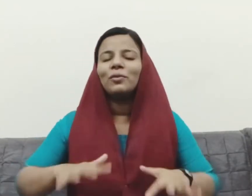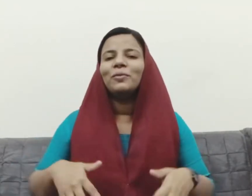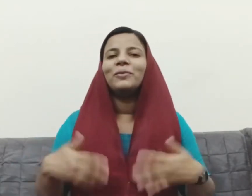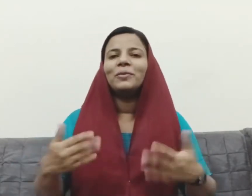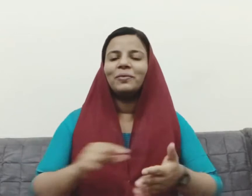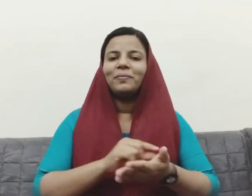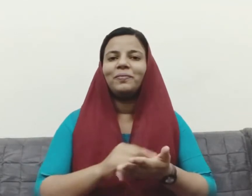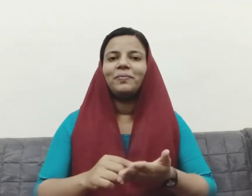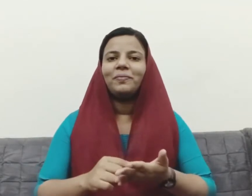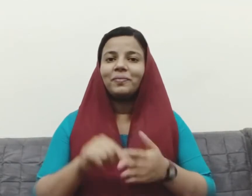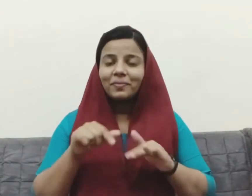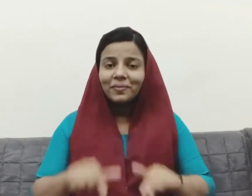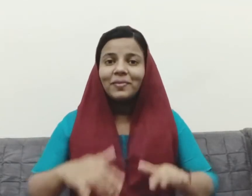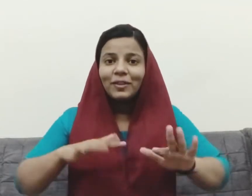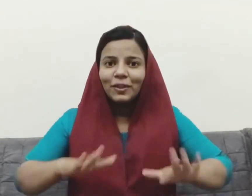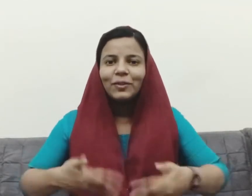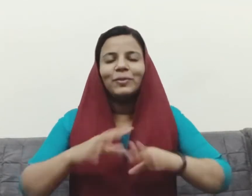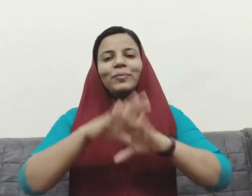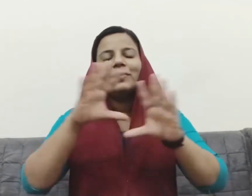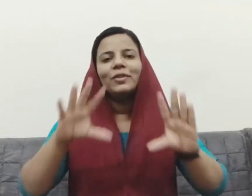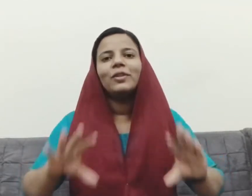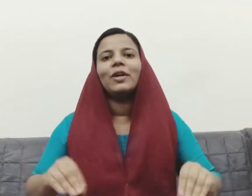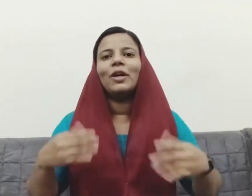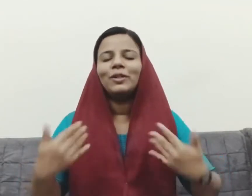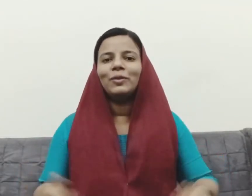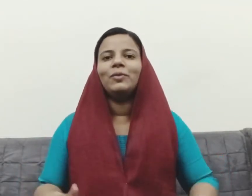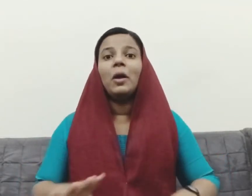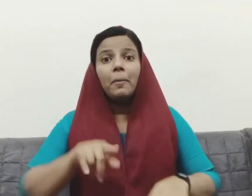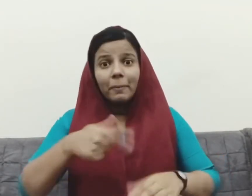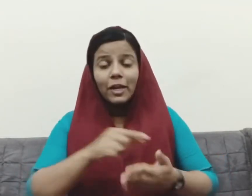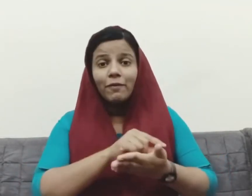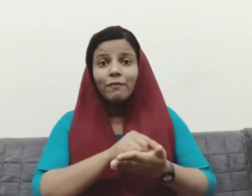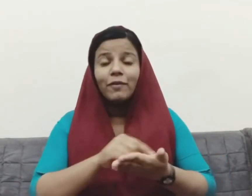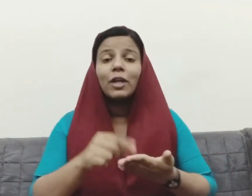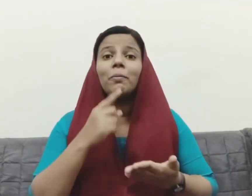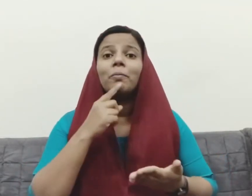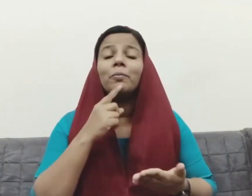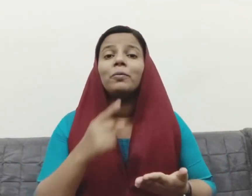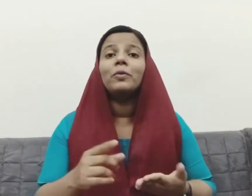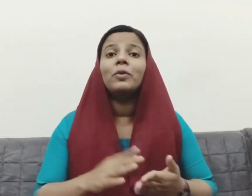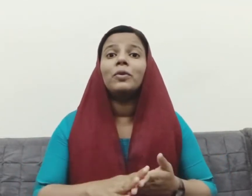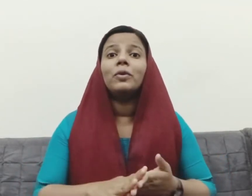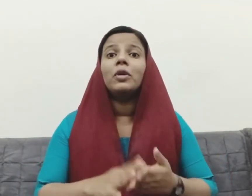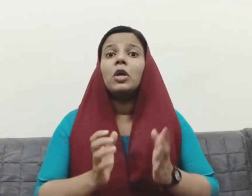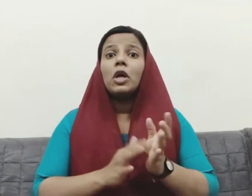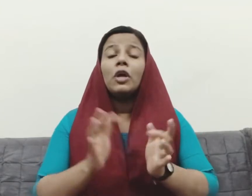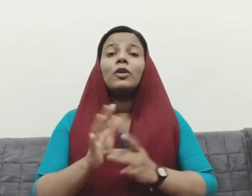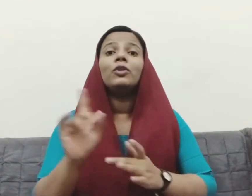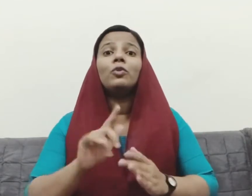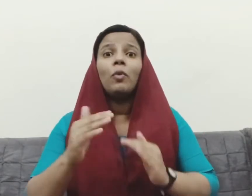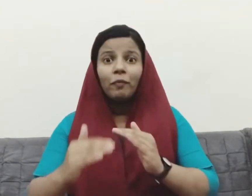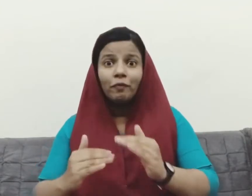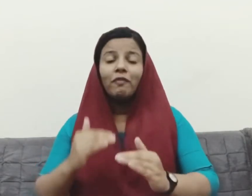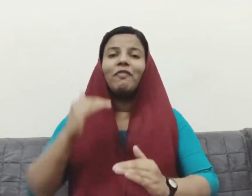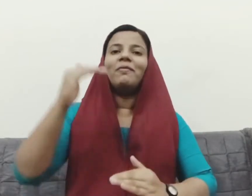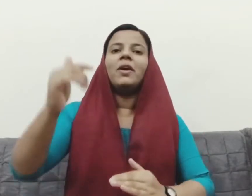അത്യന്തം സന്തോഷിക്കുന്നു, ഈ എൻ്റെ സന്തോഷം പൂർത്തിയായിരിക്കുന്നു. എന്നിട്ട് അടുത്ത വാക്കിലാണ് യോഹന്നാൻ പറഞ്ഞത്, അവൻ വളരണം,